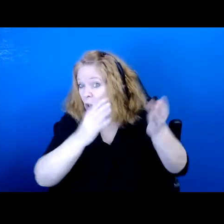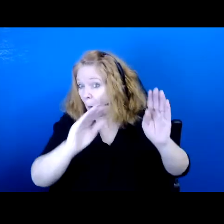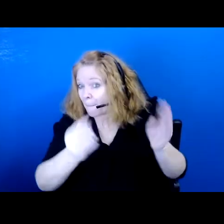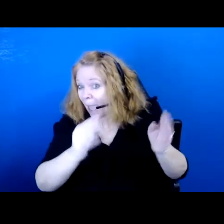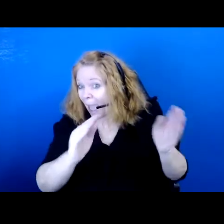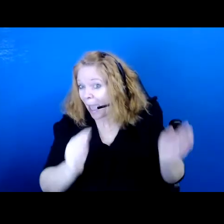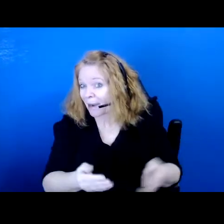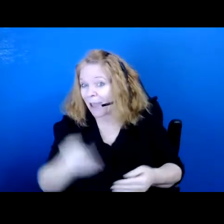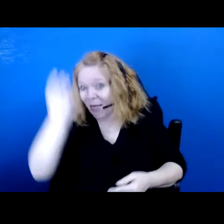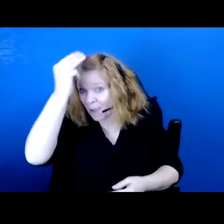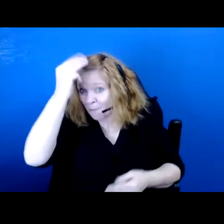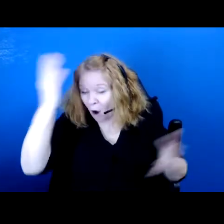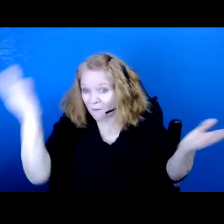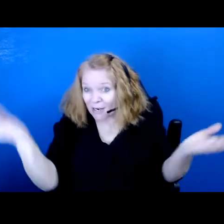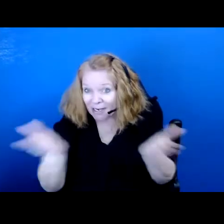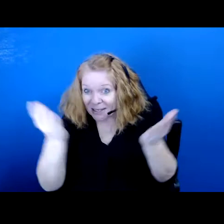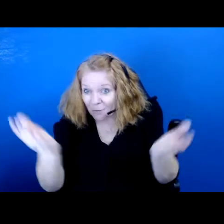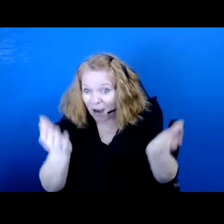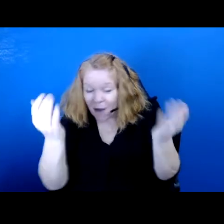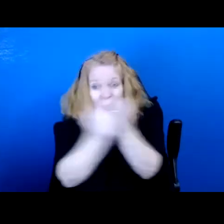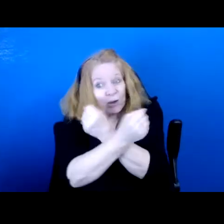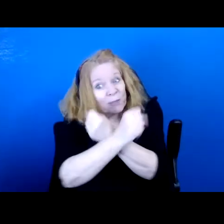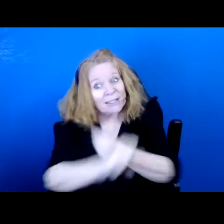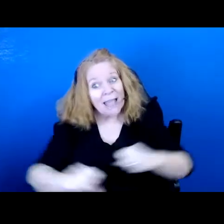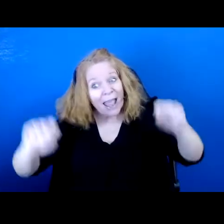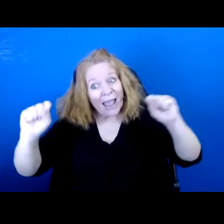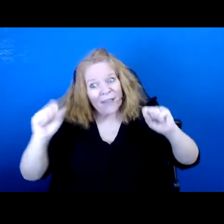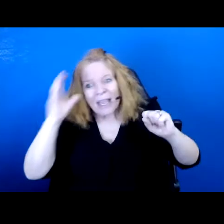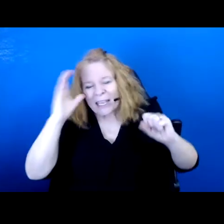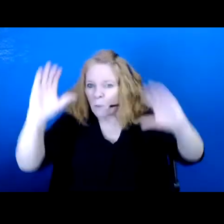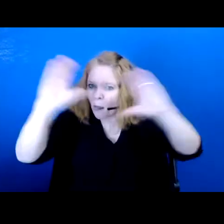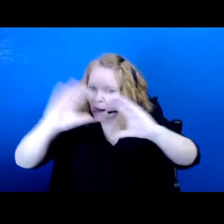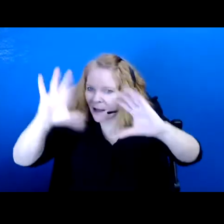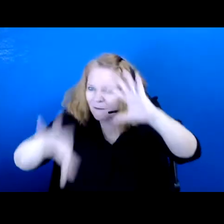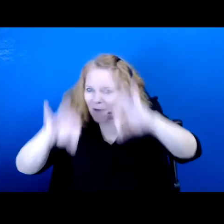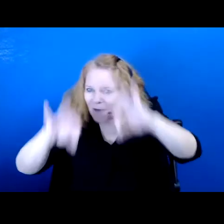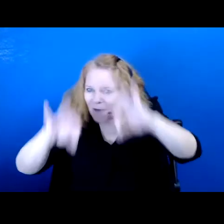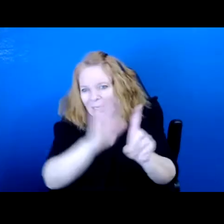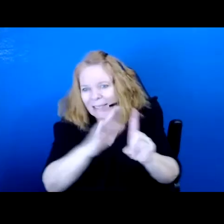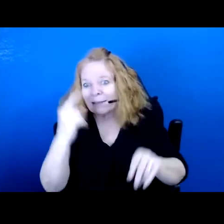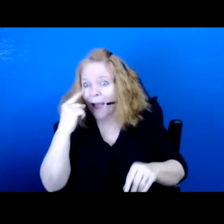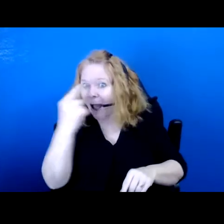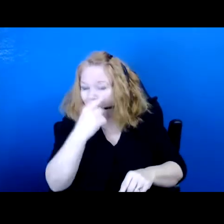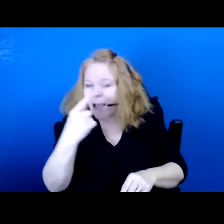morir se derrita tiene un problema se derrita esta es la tierra que suerte quemar ven está aquí